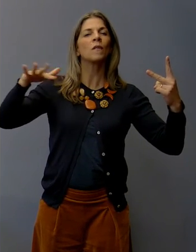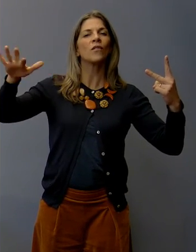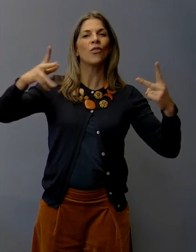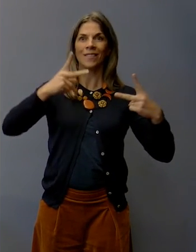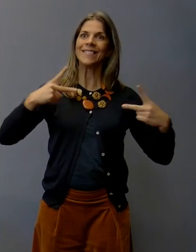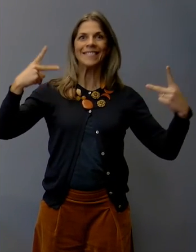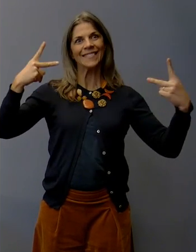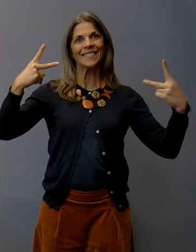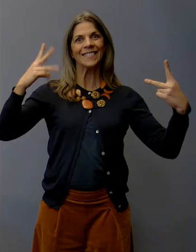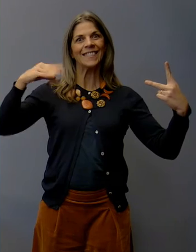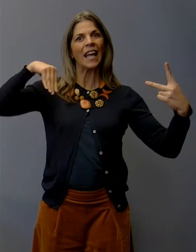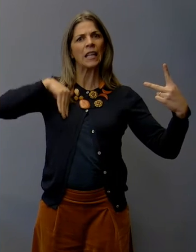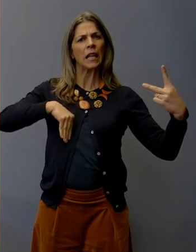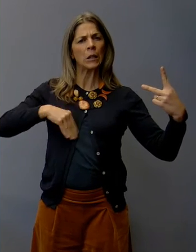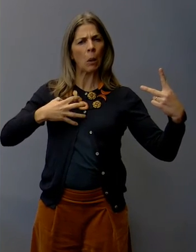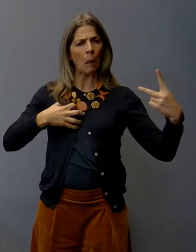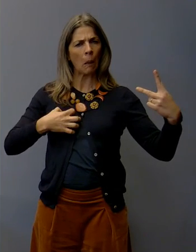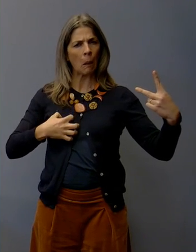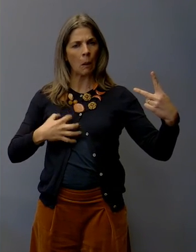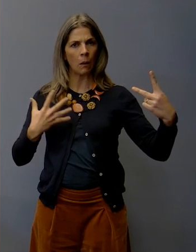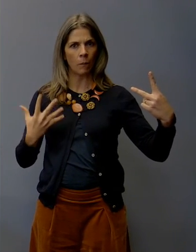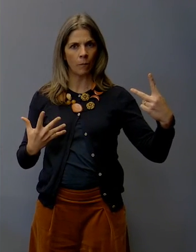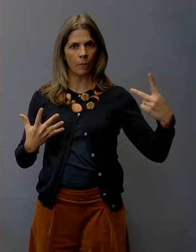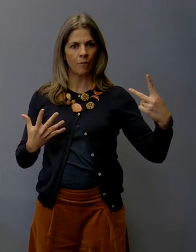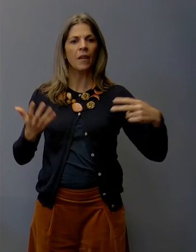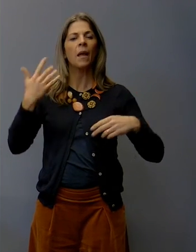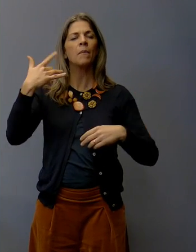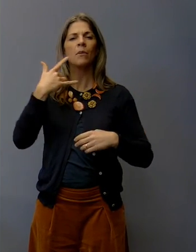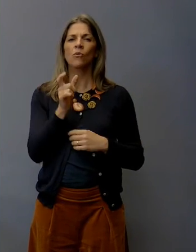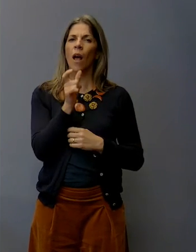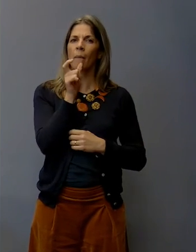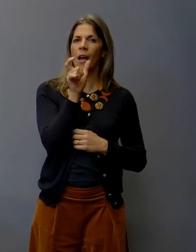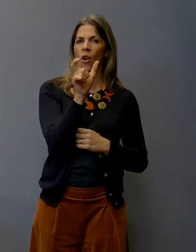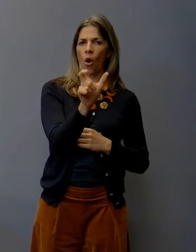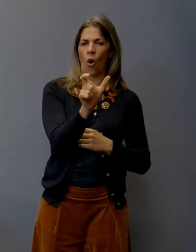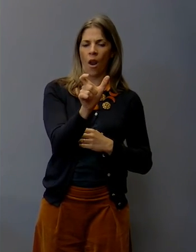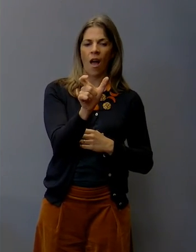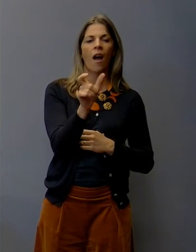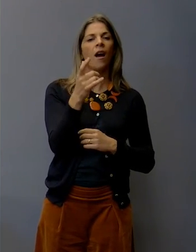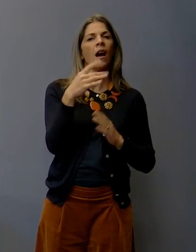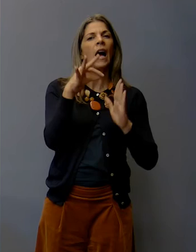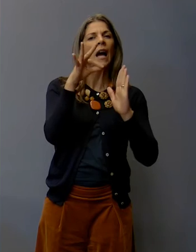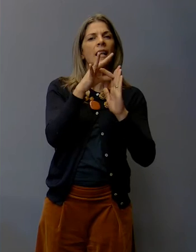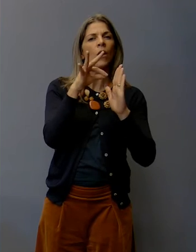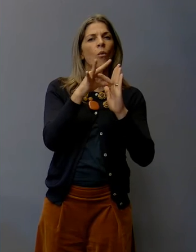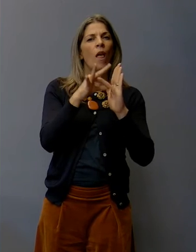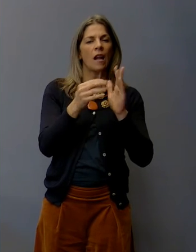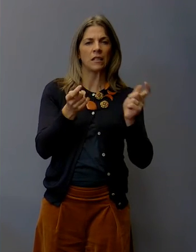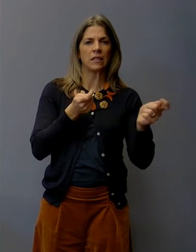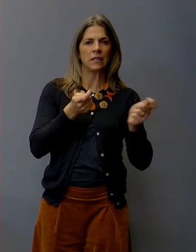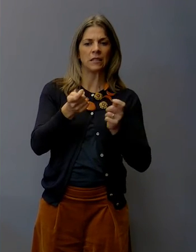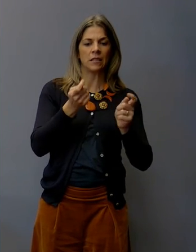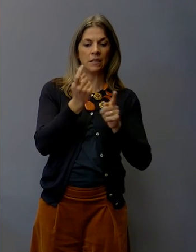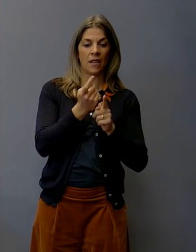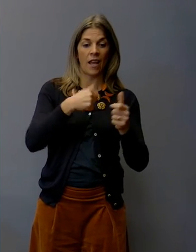con l'emendamento in cui si chiedeva di sostituire la parola regolarizzazione con integrazione nel trovare